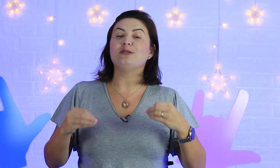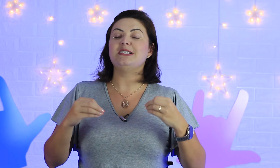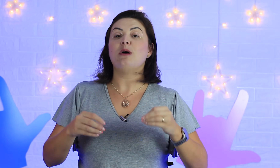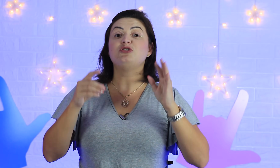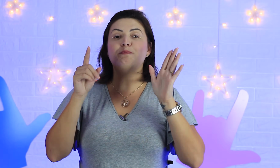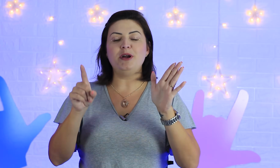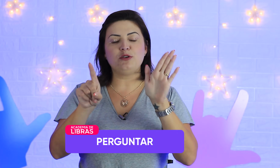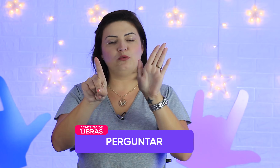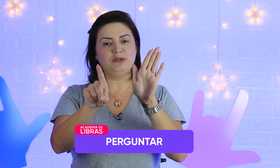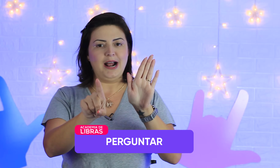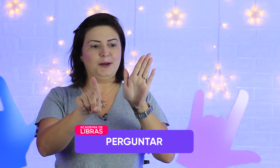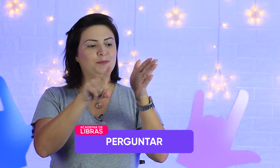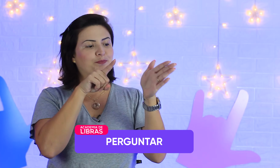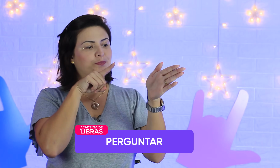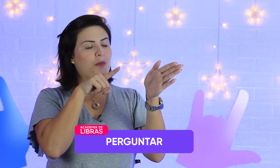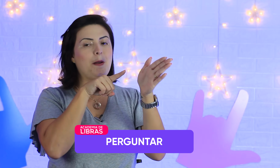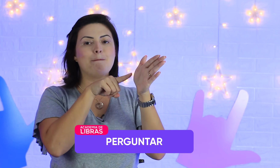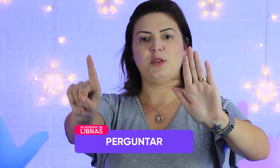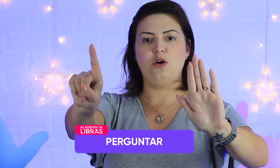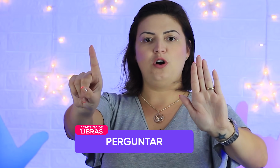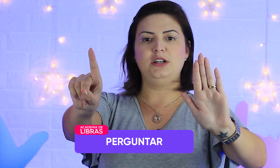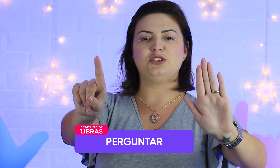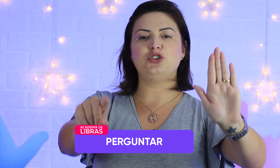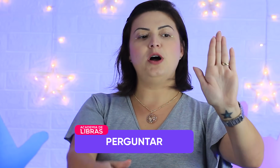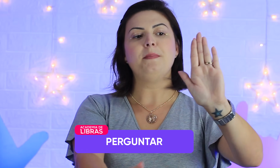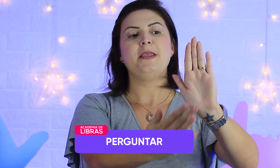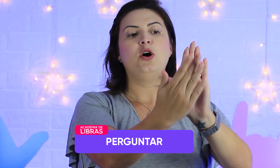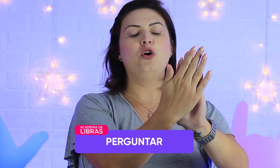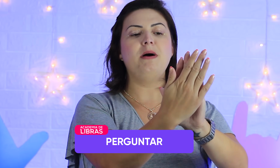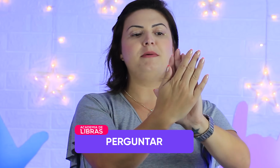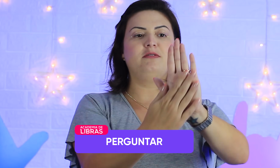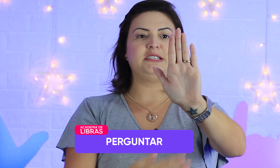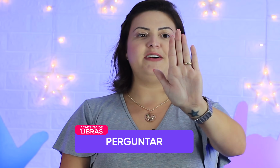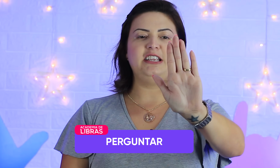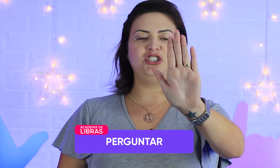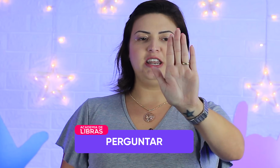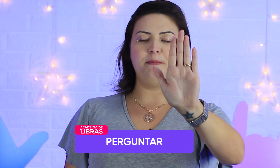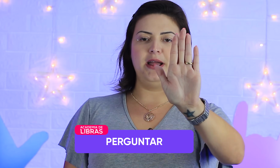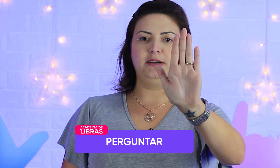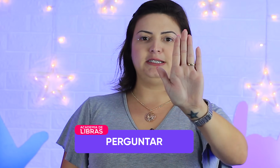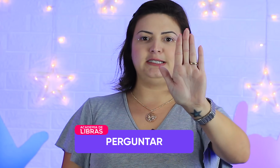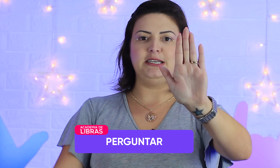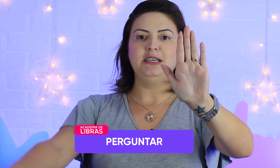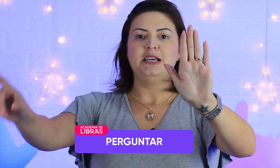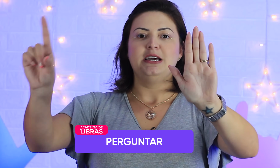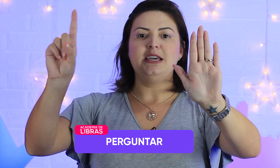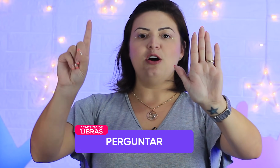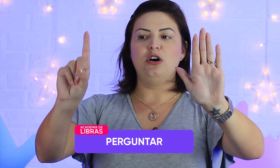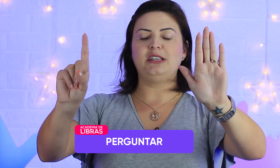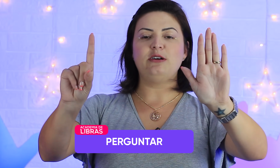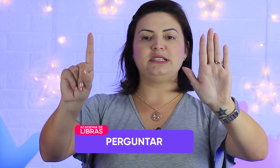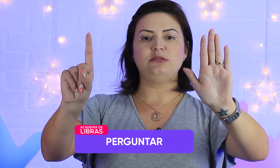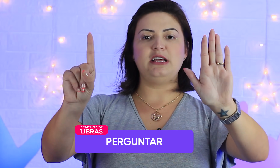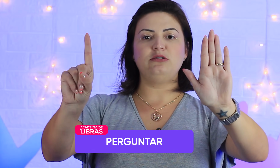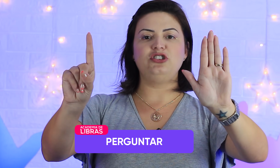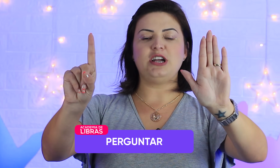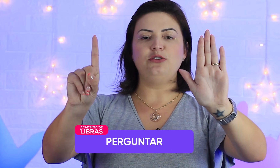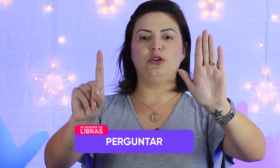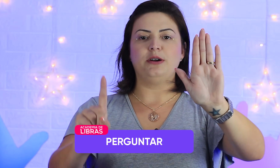é o sinal de perguntar. Olha só. Uma mão você vai deixar aberta assim. E a outra é o seu dedo indicador.